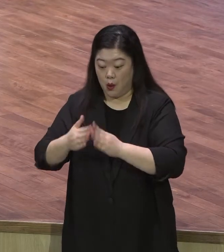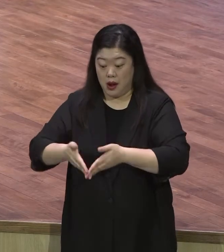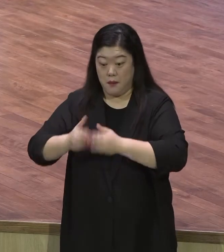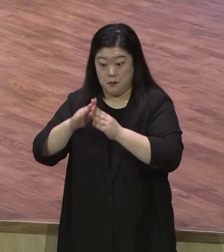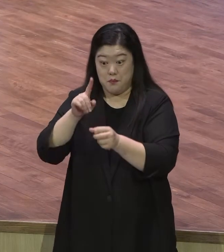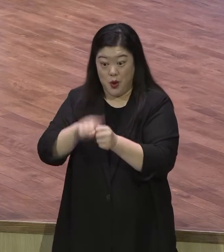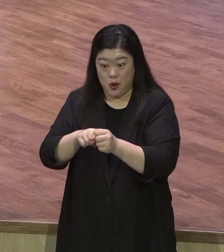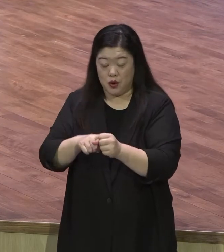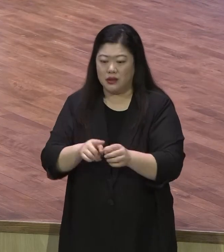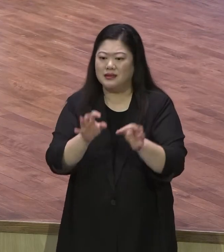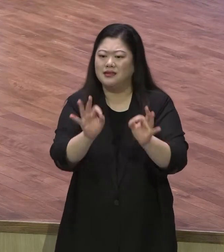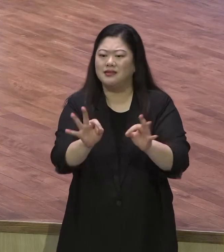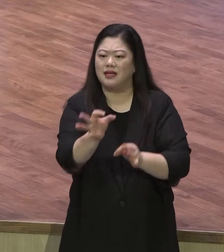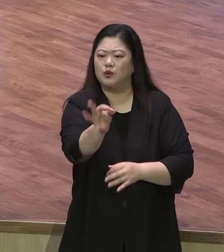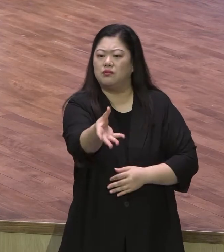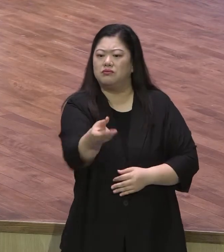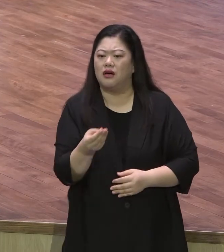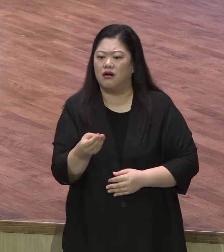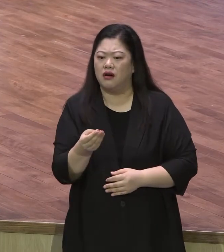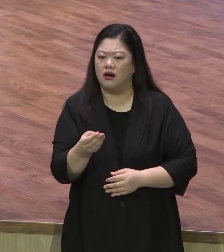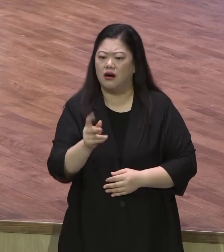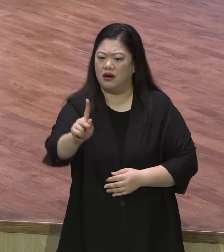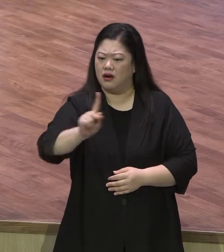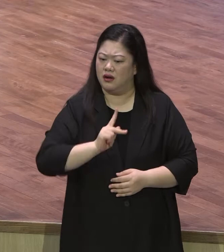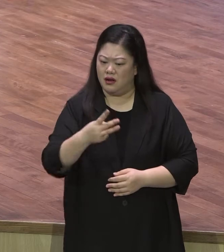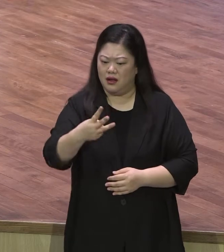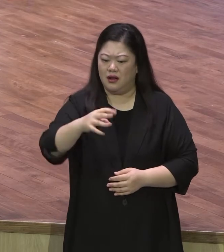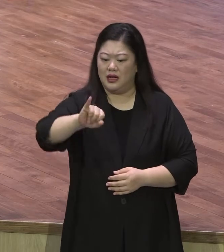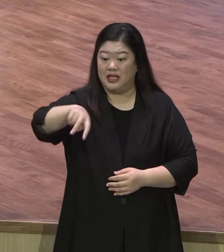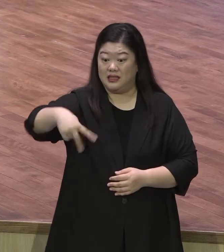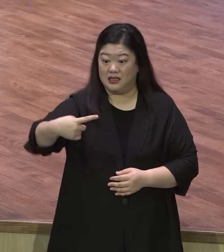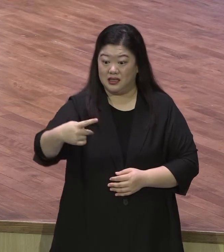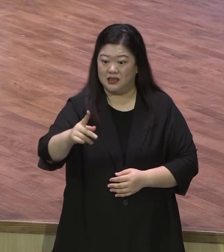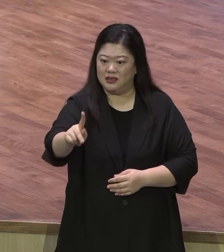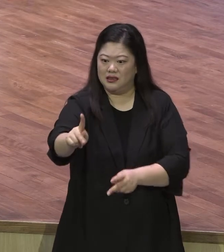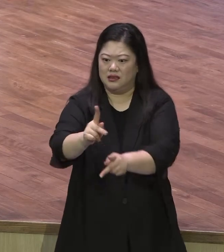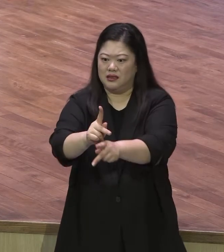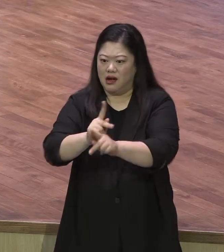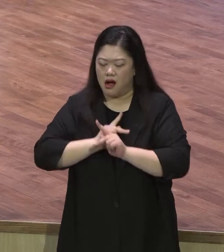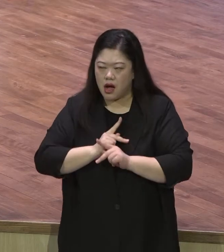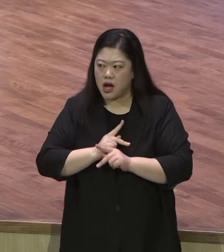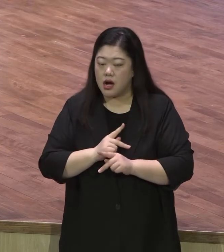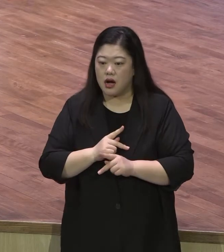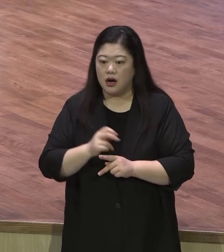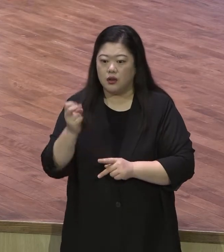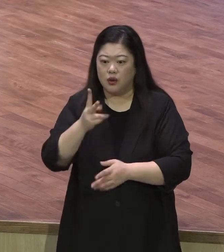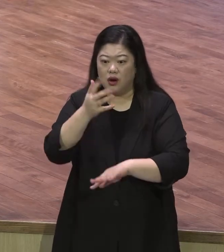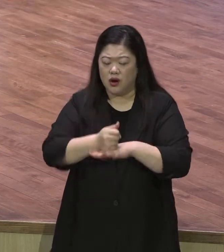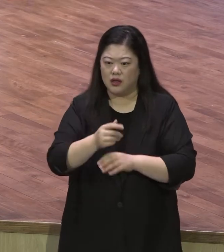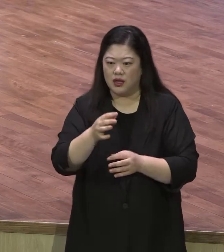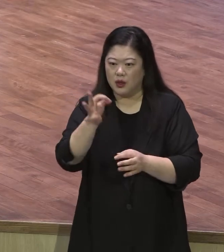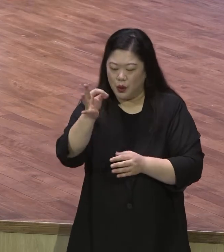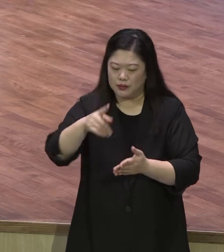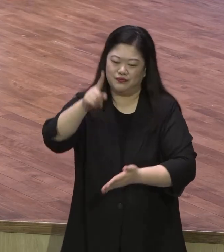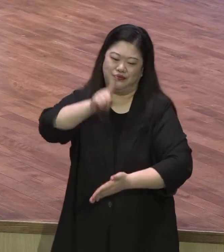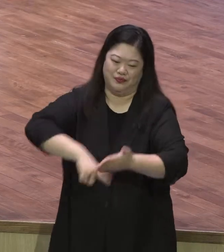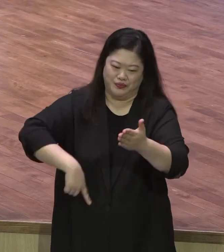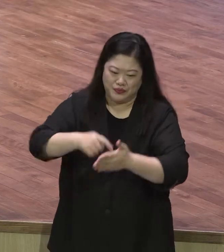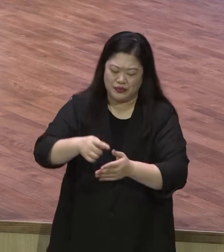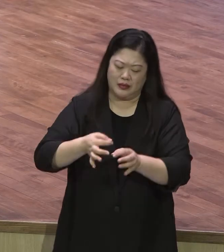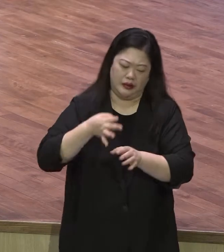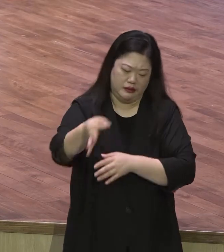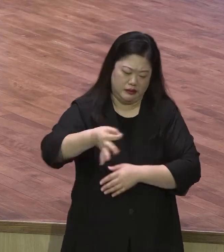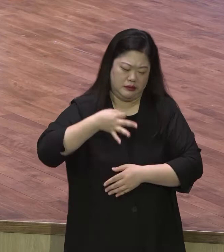알고보니까 위험한 거더라. 그런데 그걸 못 갚으니까 법원에서 때려왔어요. 공개입찰